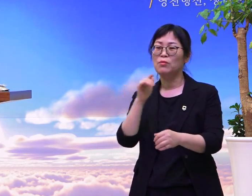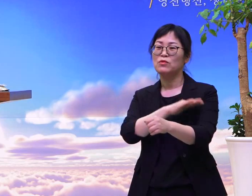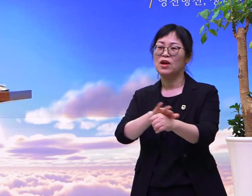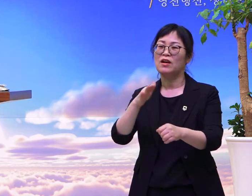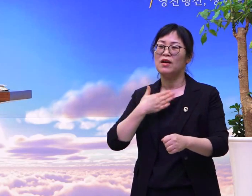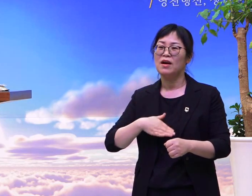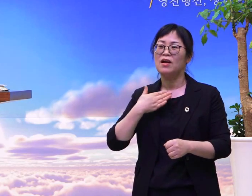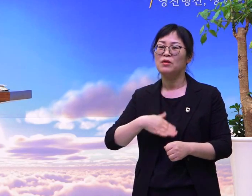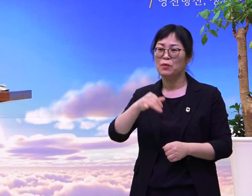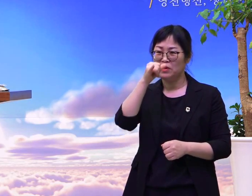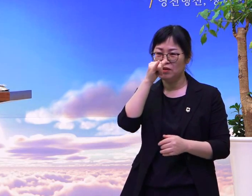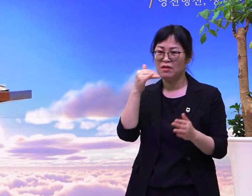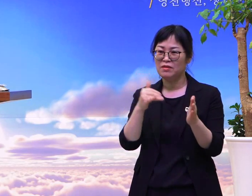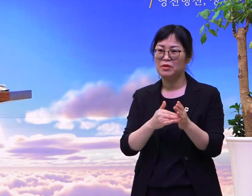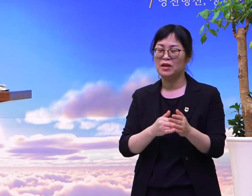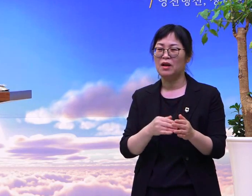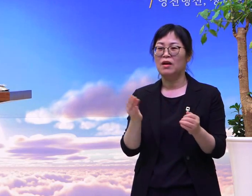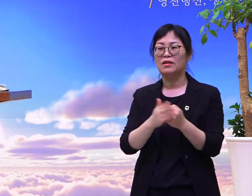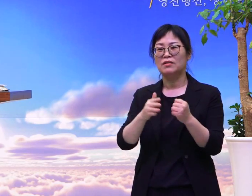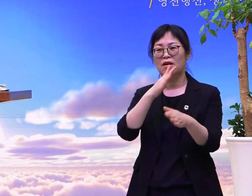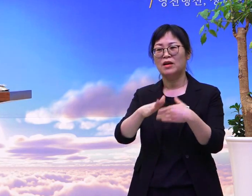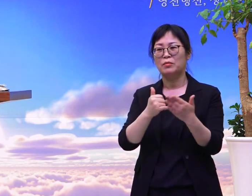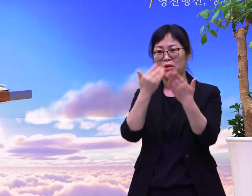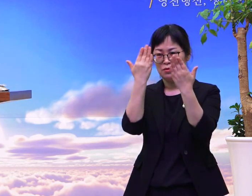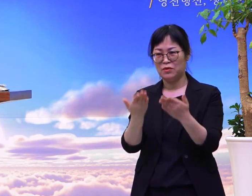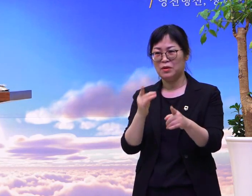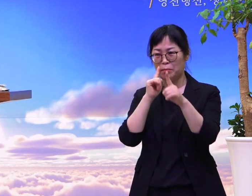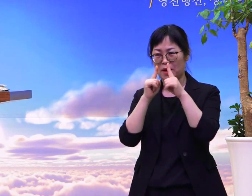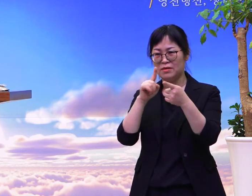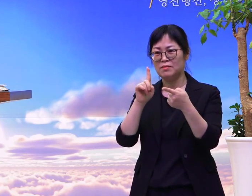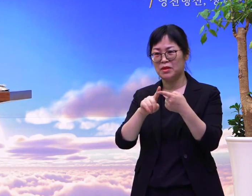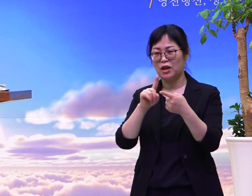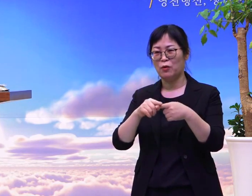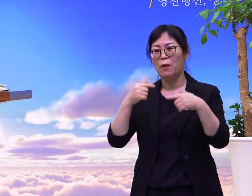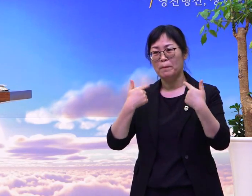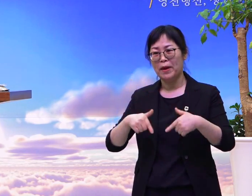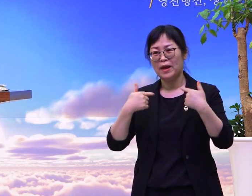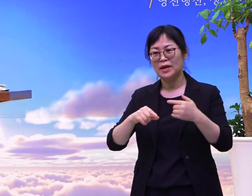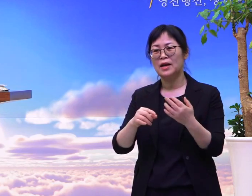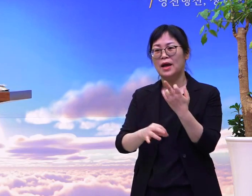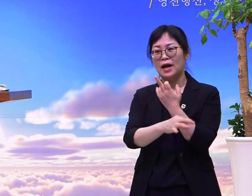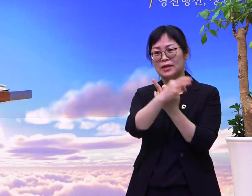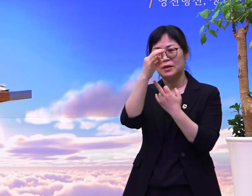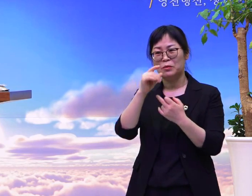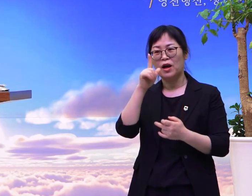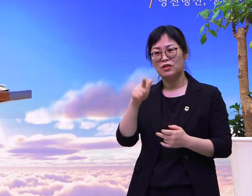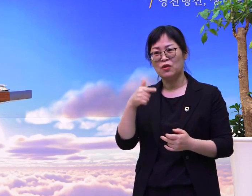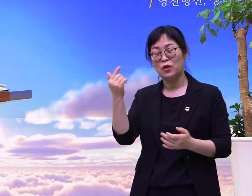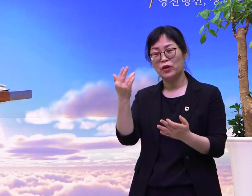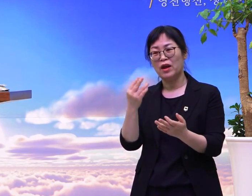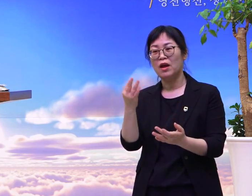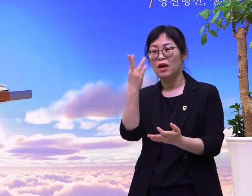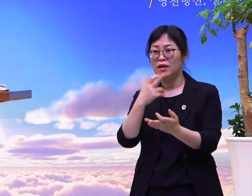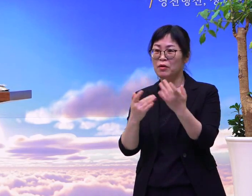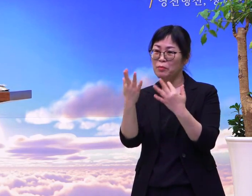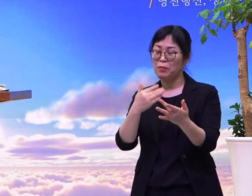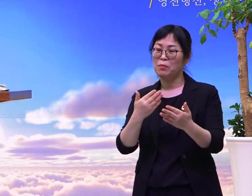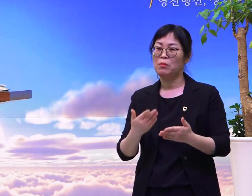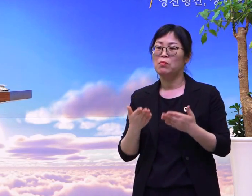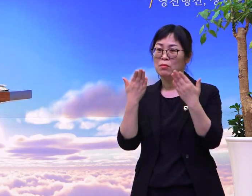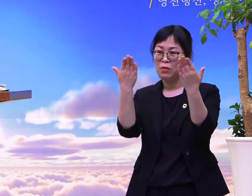알고 있었습니다. 그래서 하나님이 주신 말씀대로 매일 아침과 저녁에 그들은 번제도 드렸고 예배 드렸고